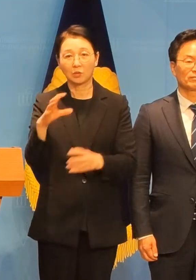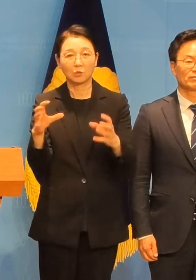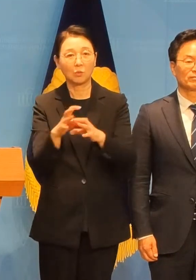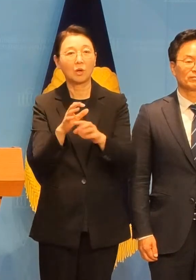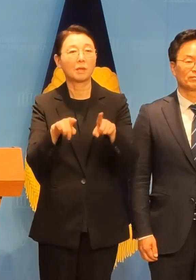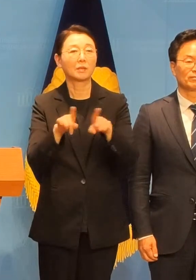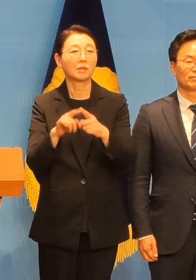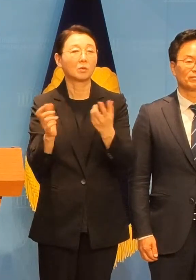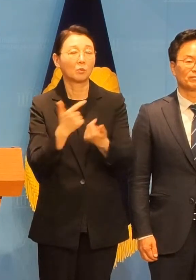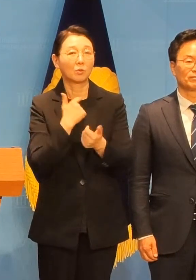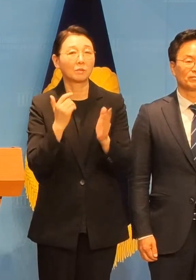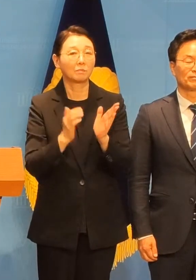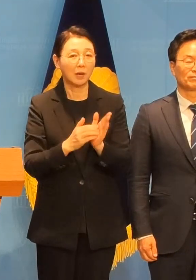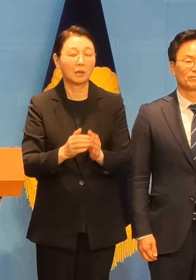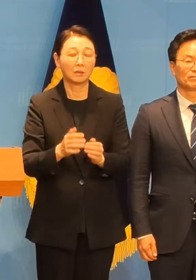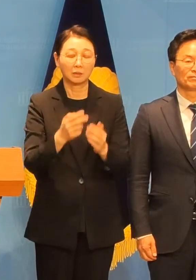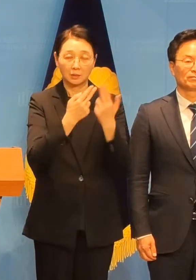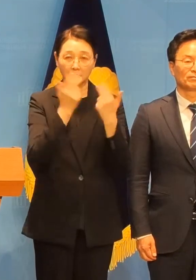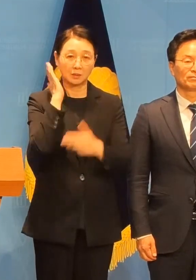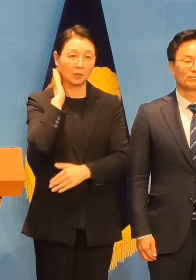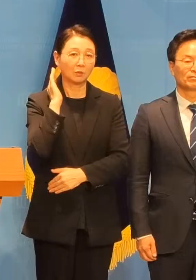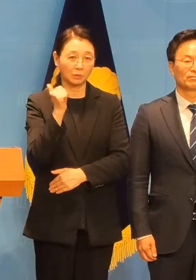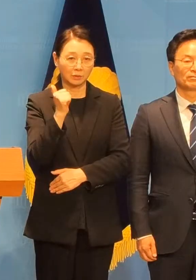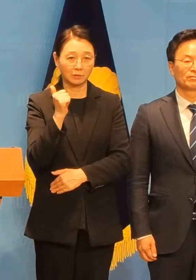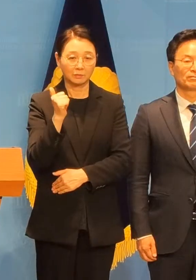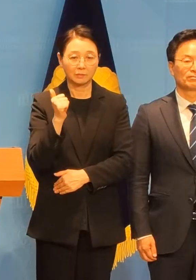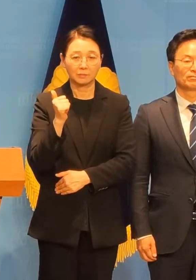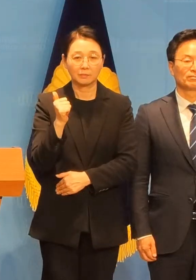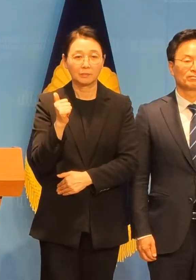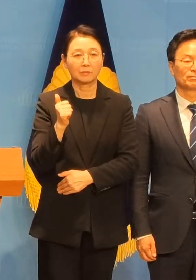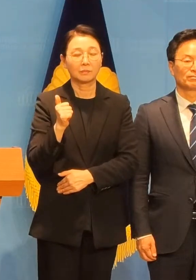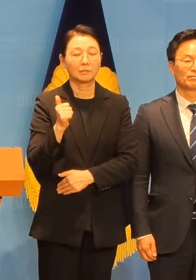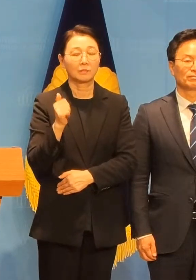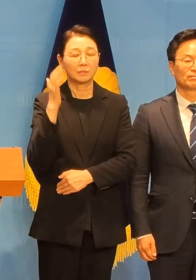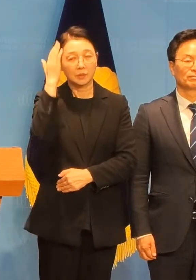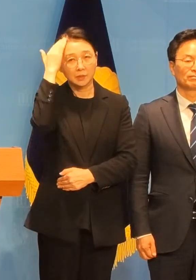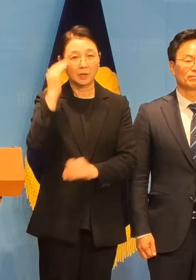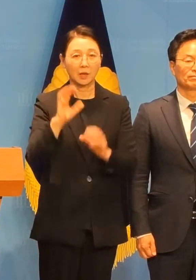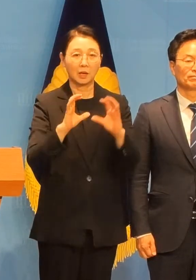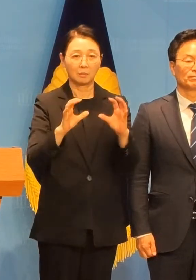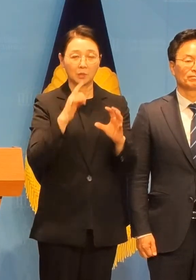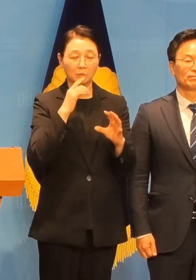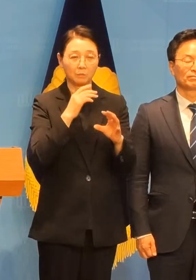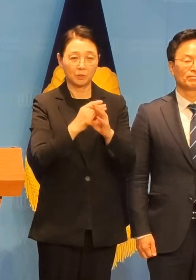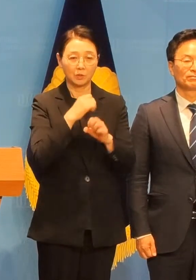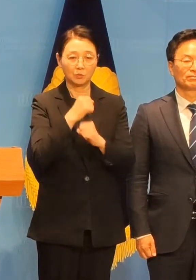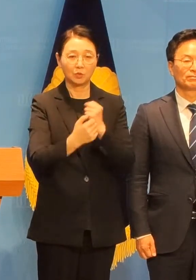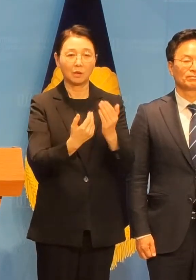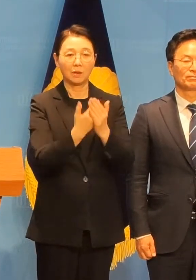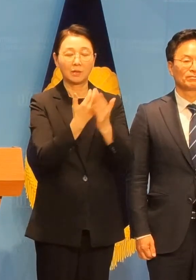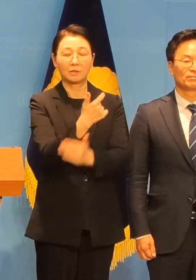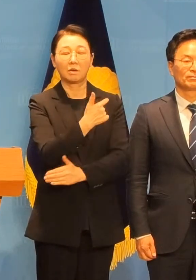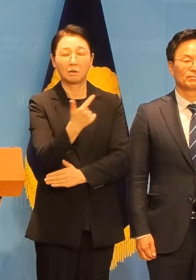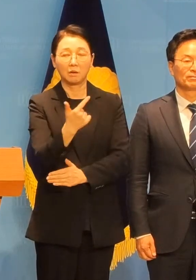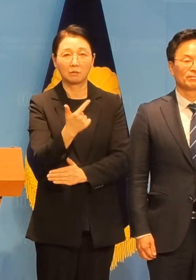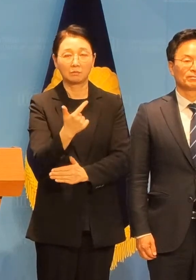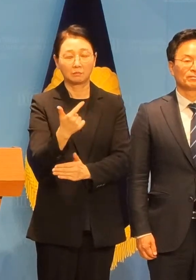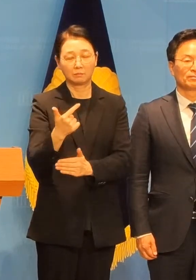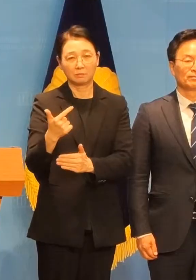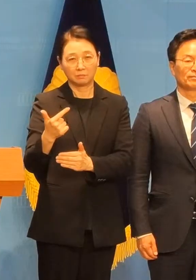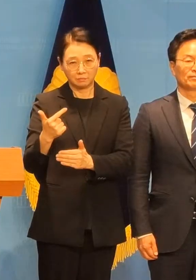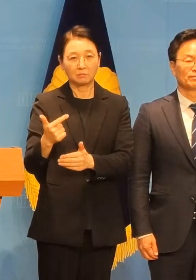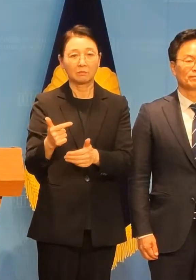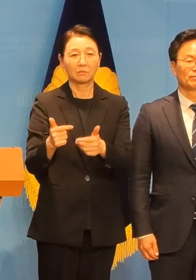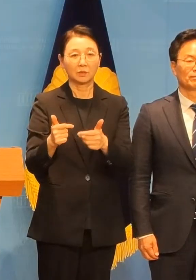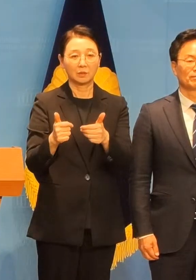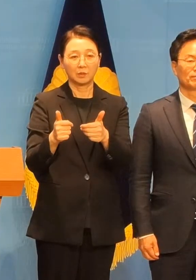논의했습니다. 이재명 대통령은 그동안 대한민국 민주주의 발전에 기여한 호남에 대해